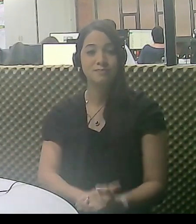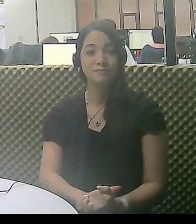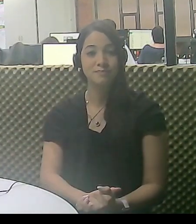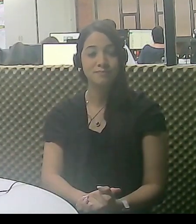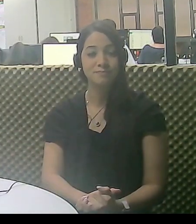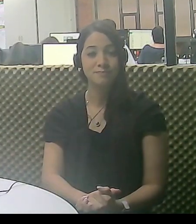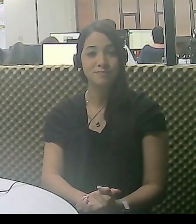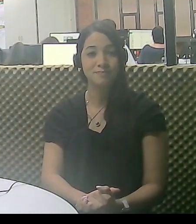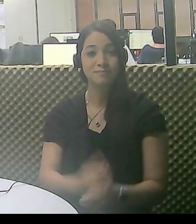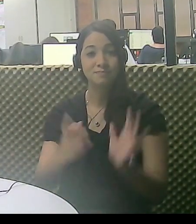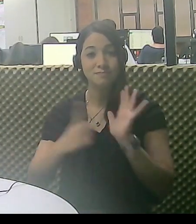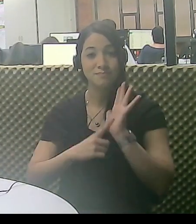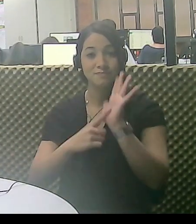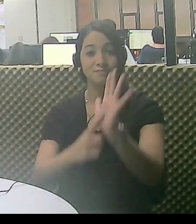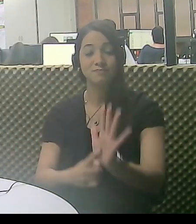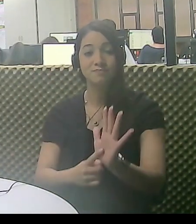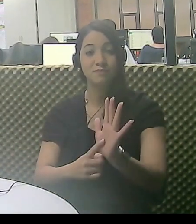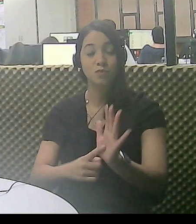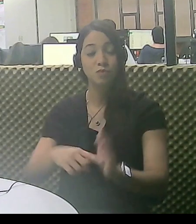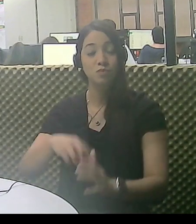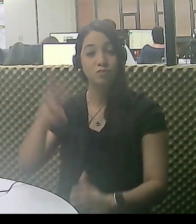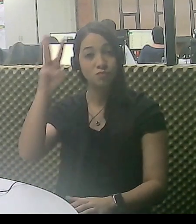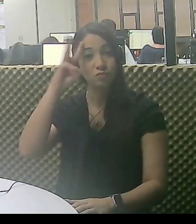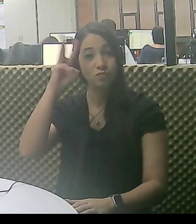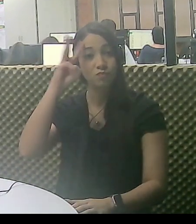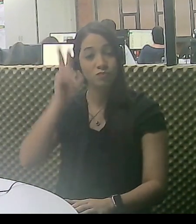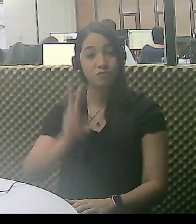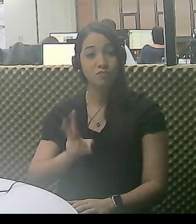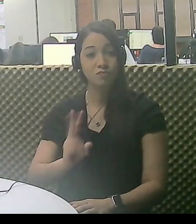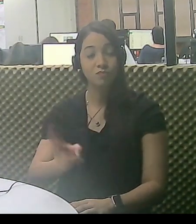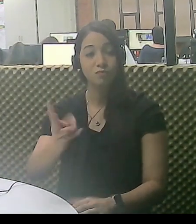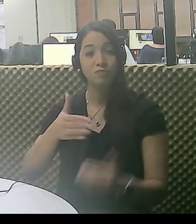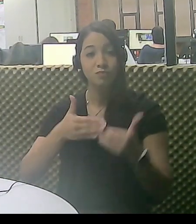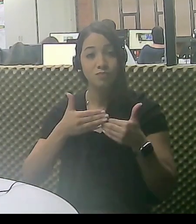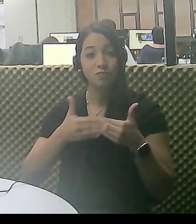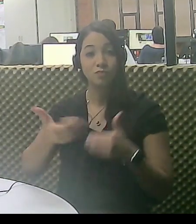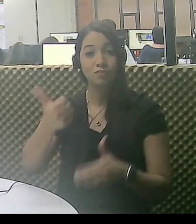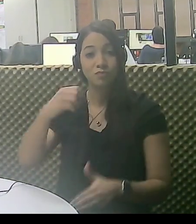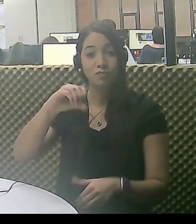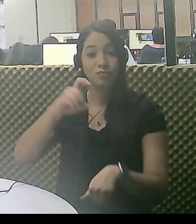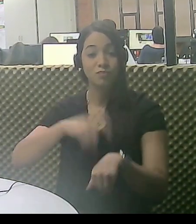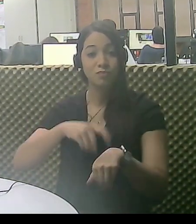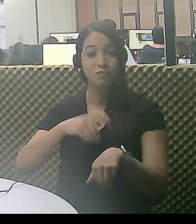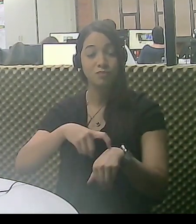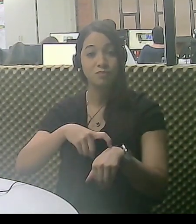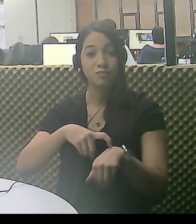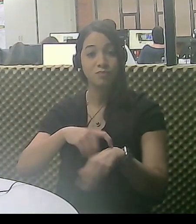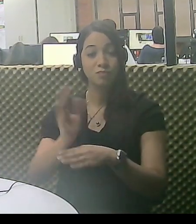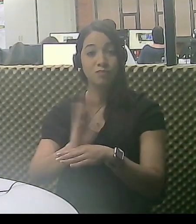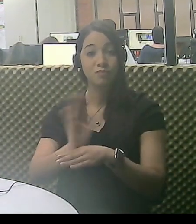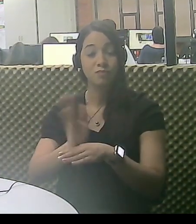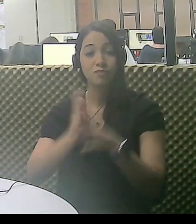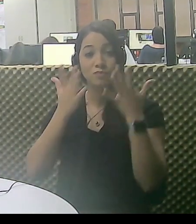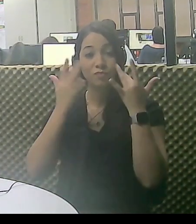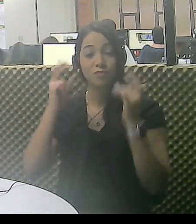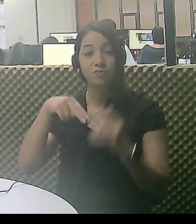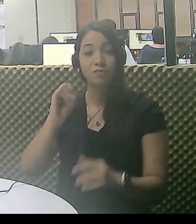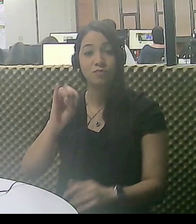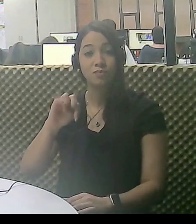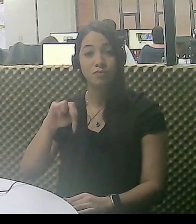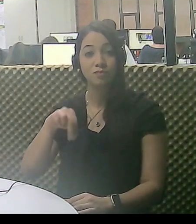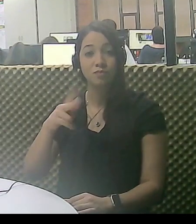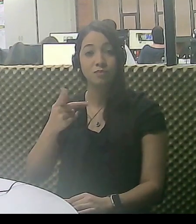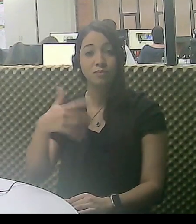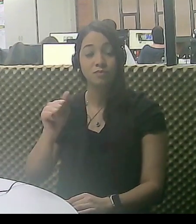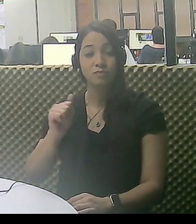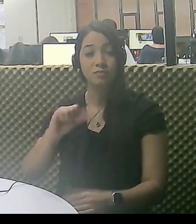LGBTQIAPN+. A mostra terá sessões todas as terças-feiras, a partir das 19 horas, no Cine Teatro Nininha Rocha,